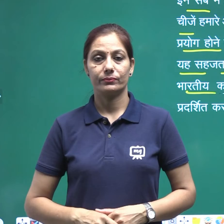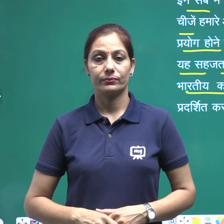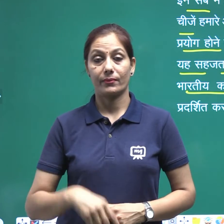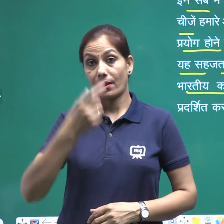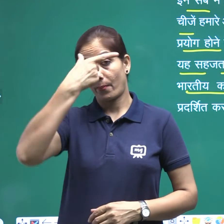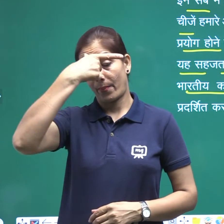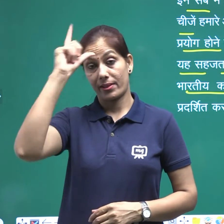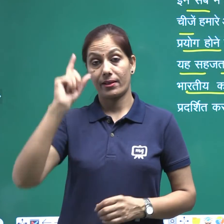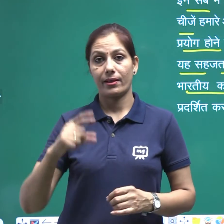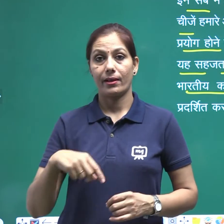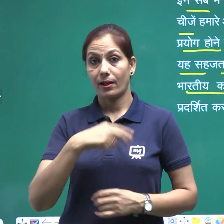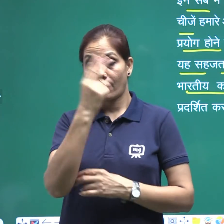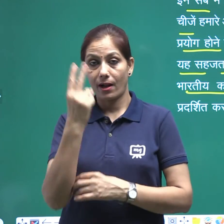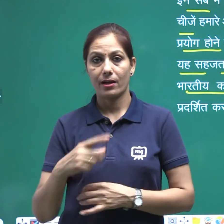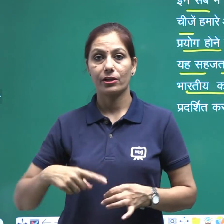भारतीय कला की विशेषता को